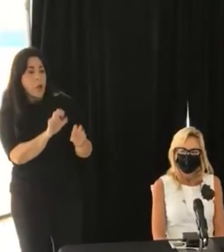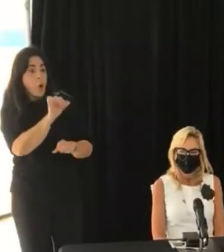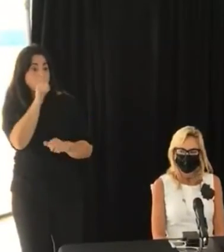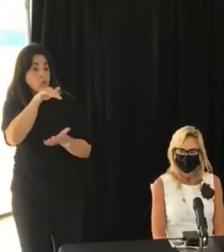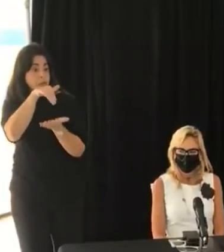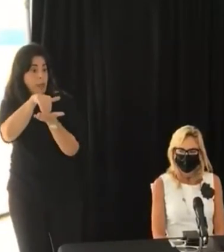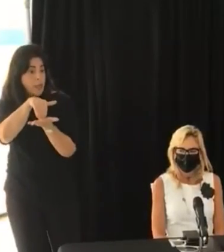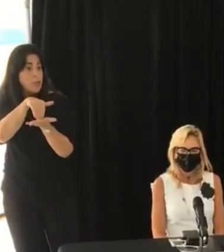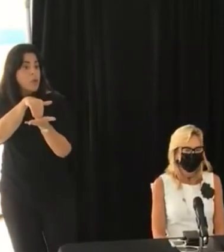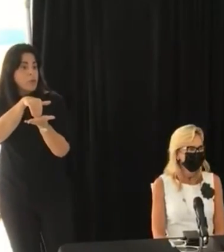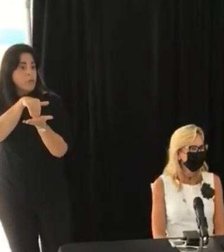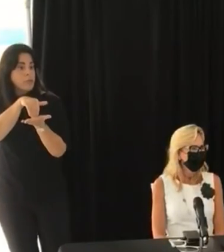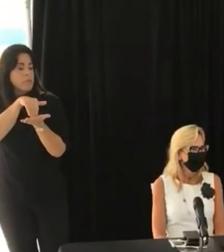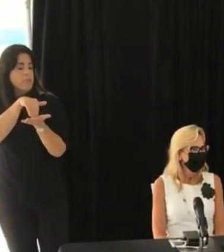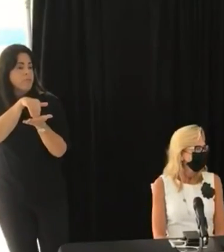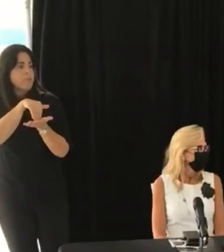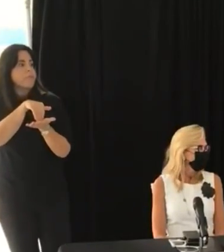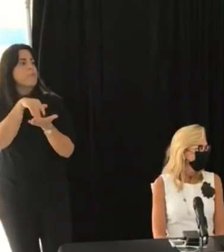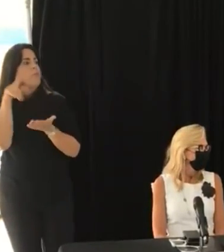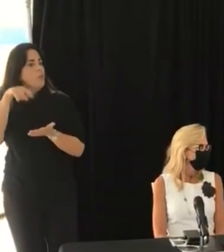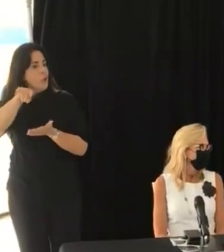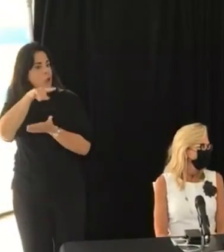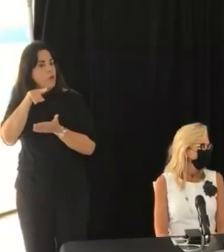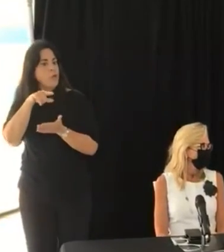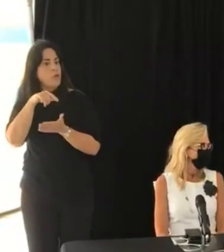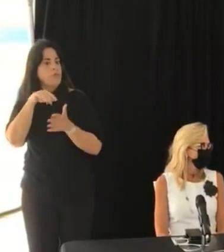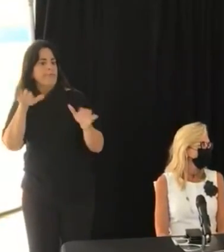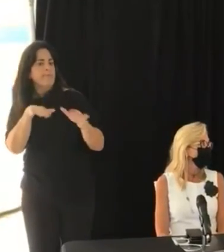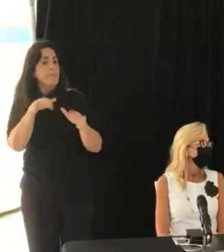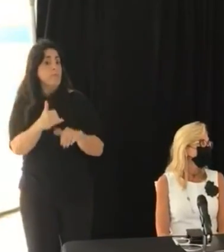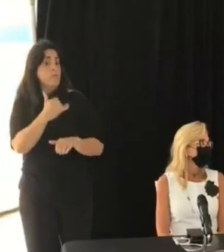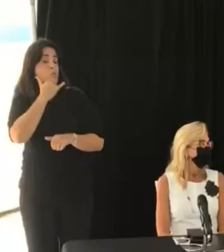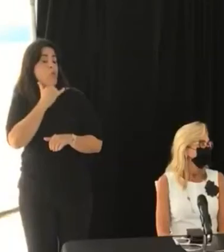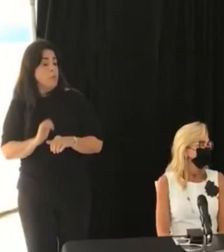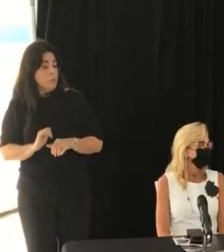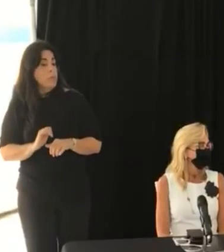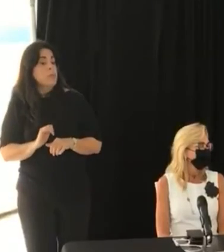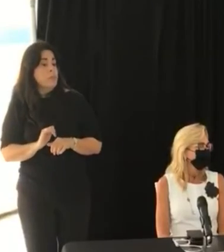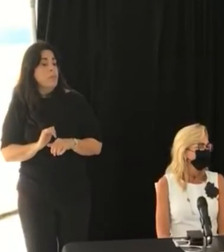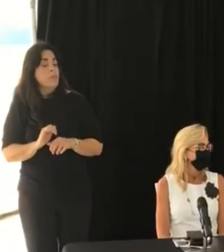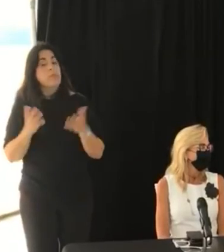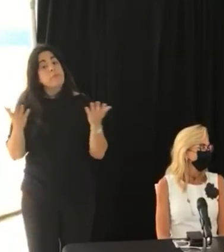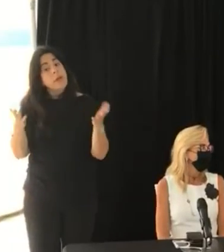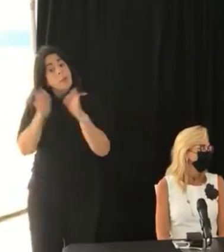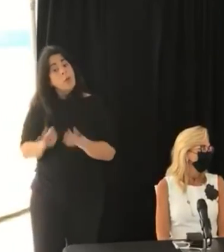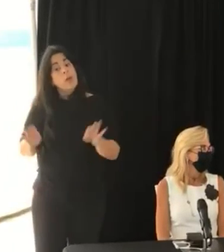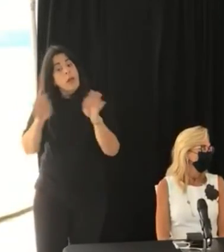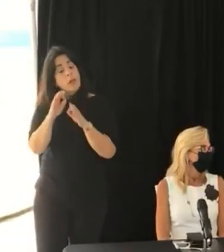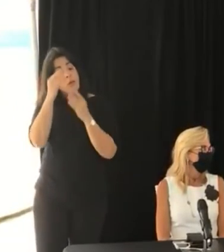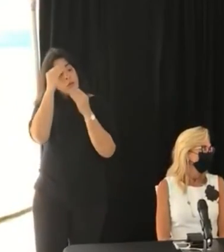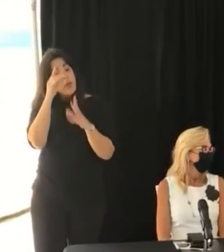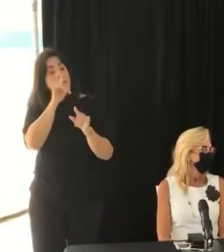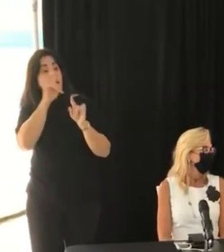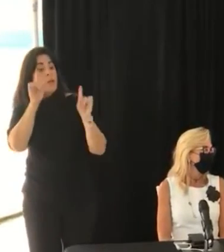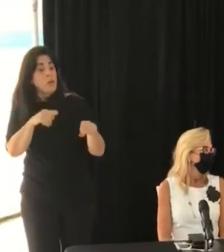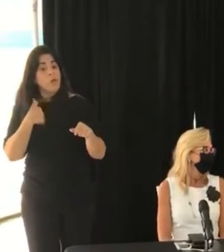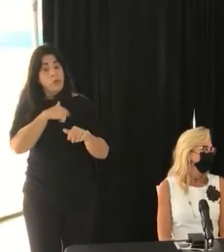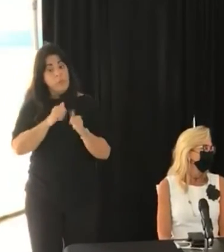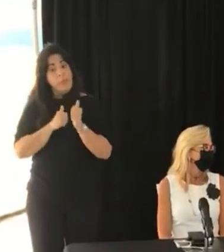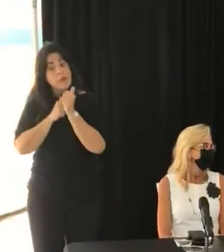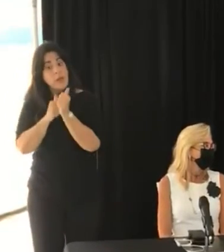centros por allá que también no están haciendo las cosas adecuadamente, y lo importante es que las hagan adecuadamente porque vamos a seguir el orden.